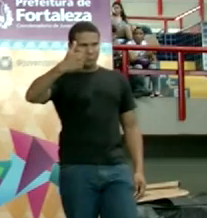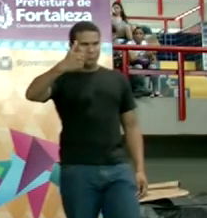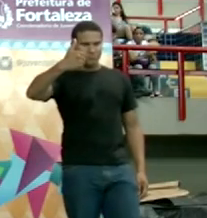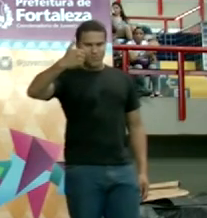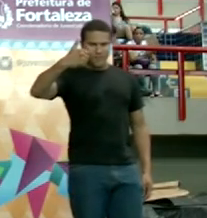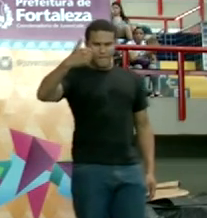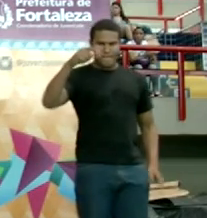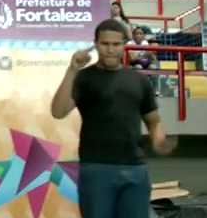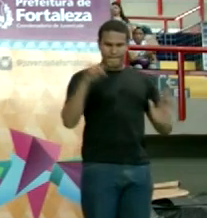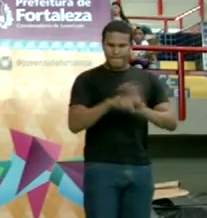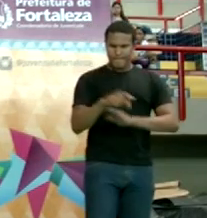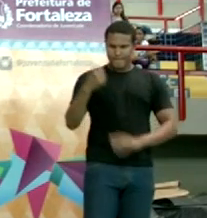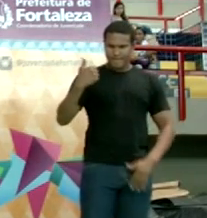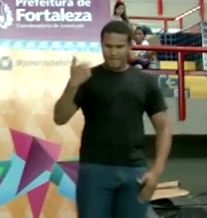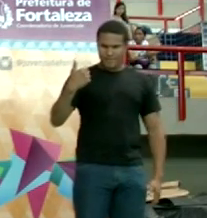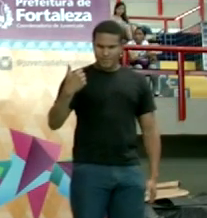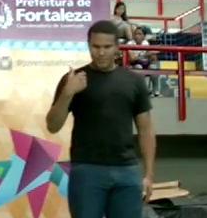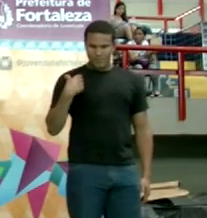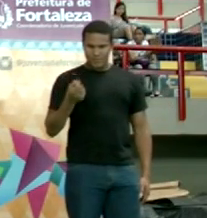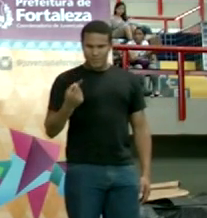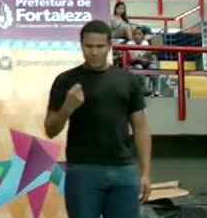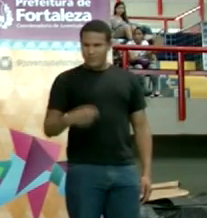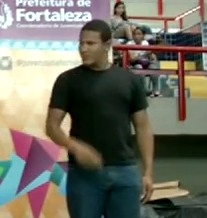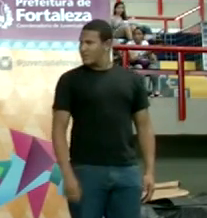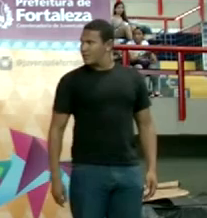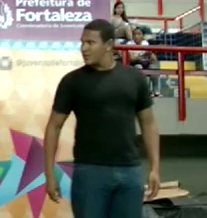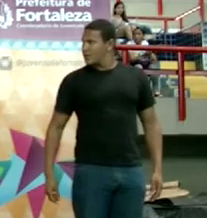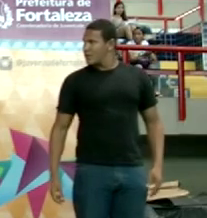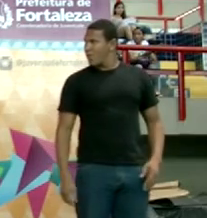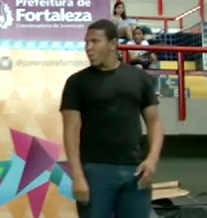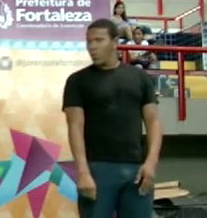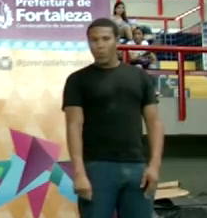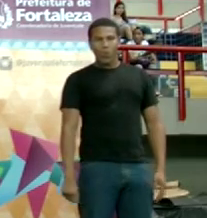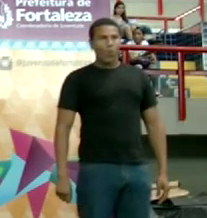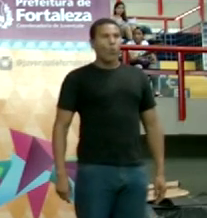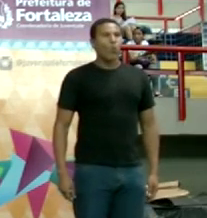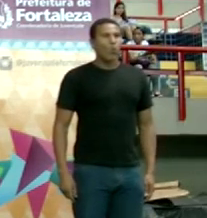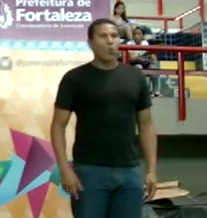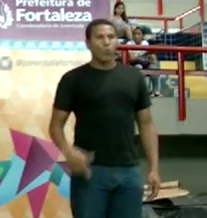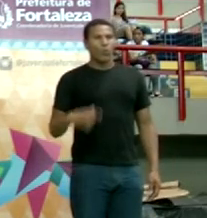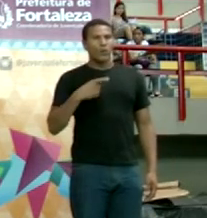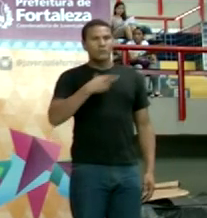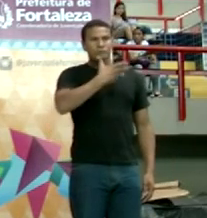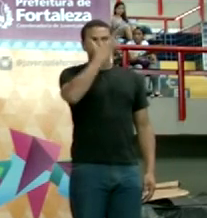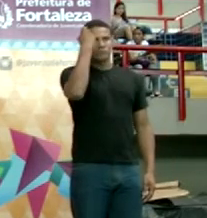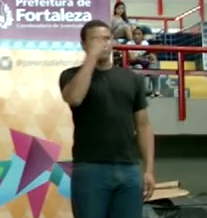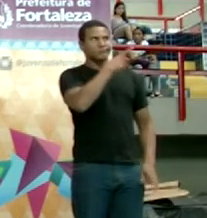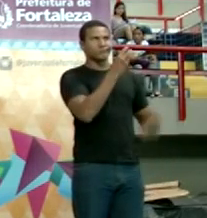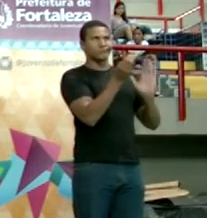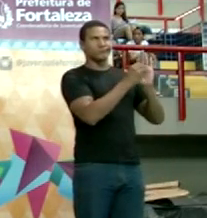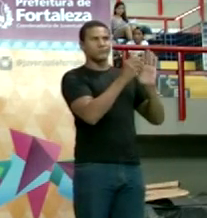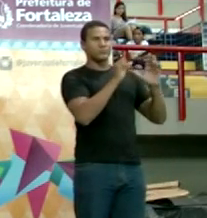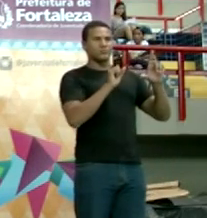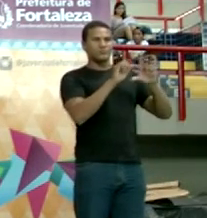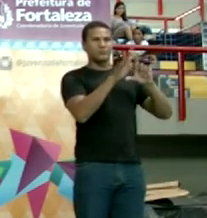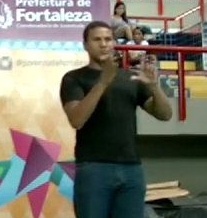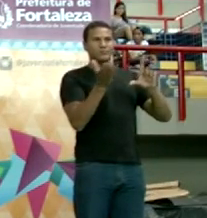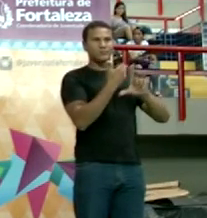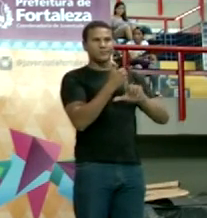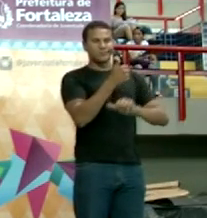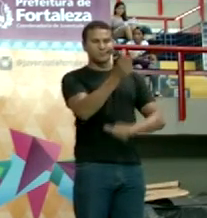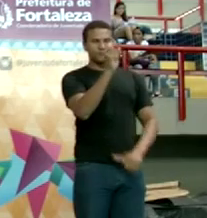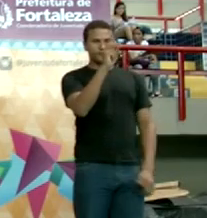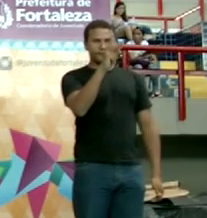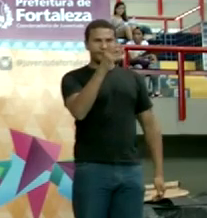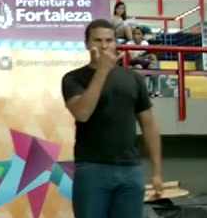eu não botei não o esqueminha, eu pensei que tivesse botado aqui, mas vocês vão ver aí no de vocês. Esqueci de colocar esse esqueminha aqui, ó. Tem lá o